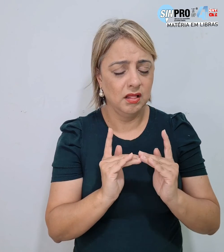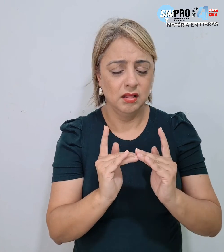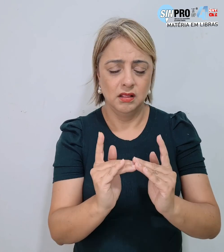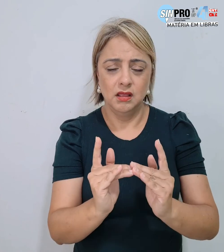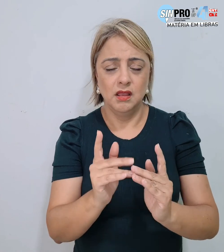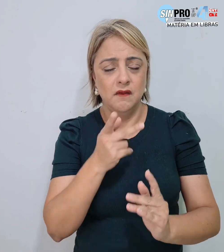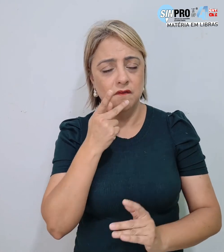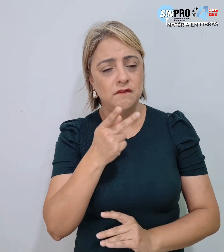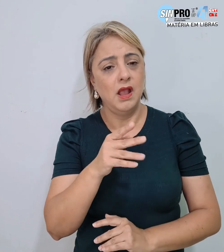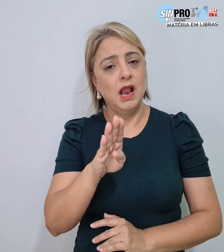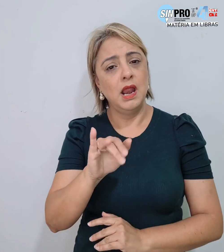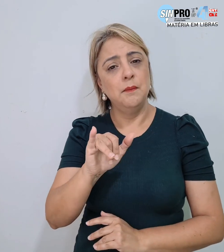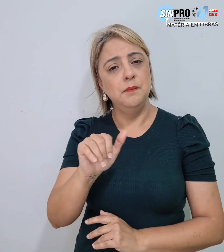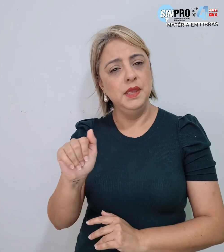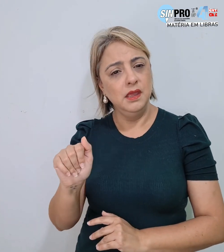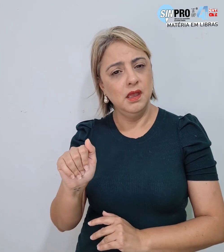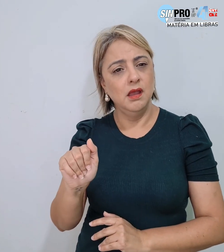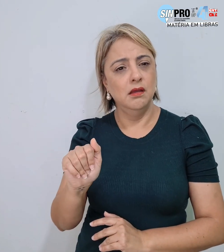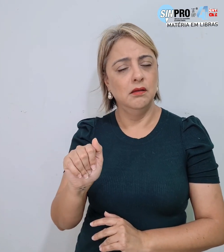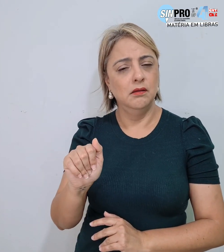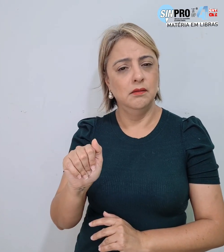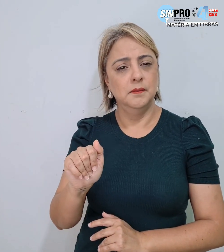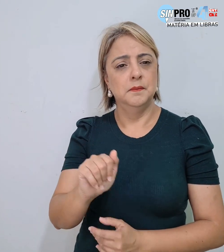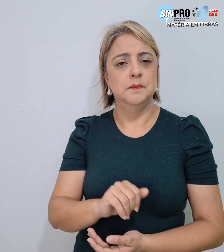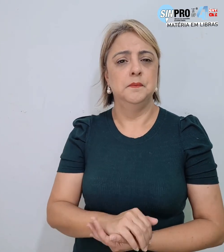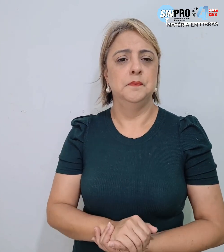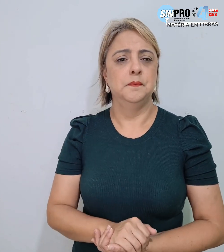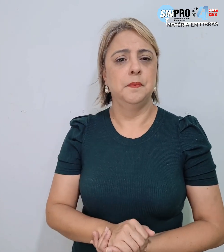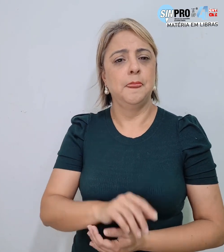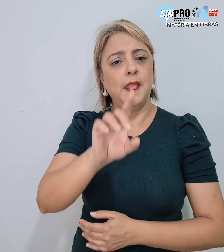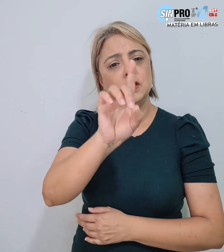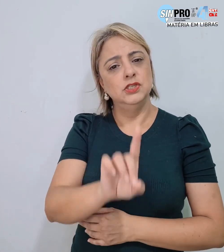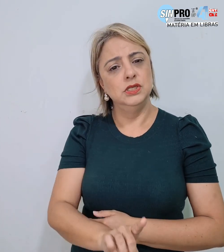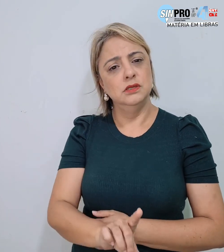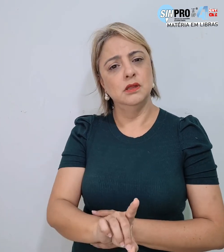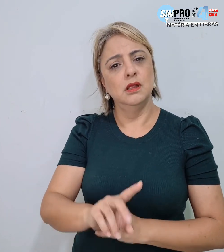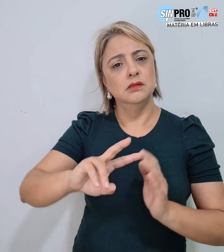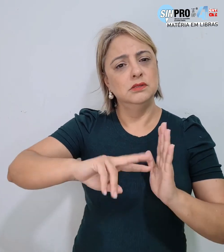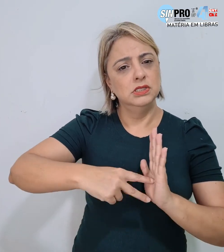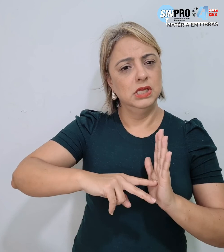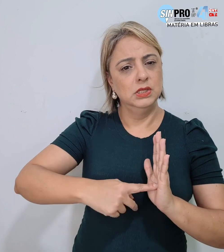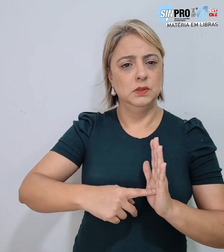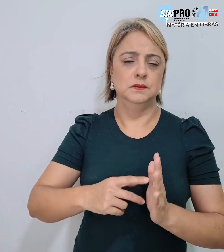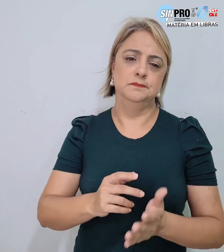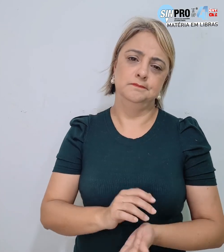e desabafa Beatriz Calheiro a diretora do sindicato